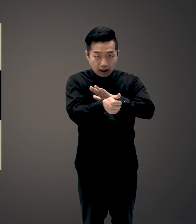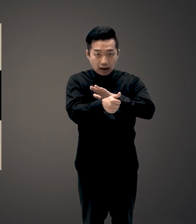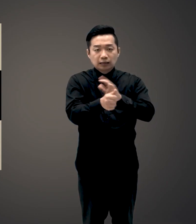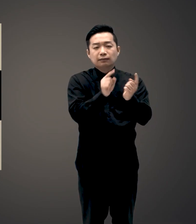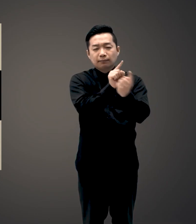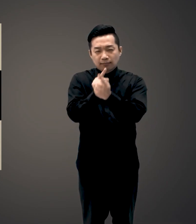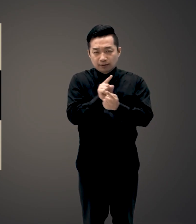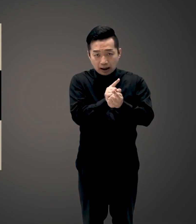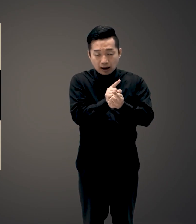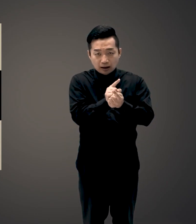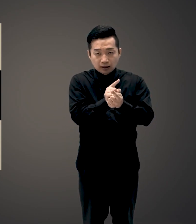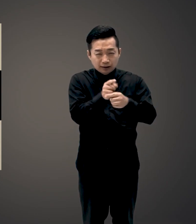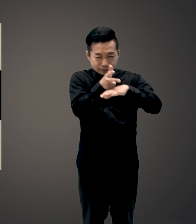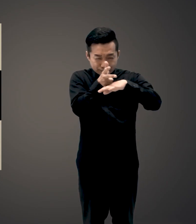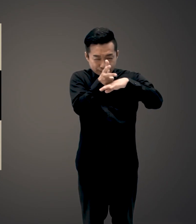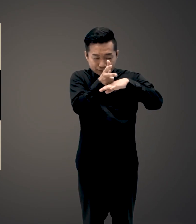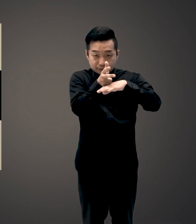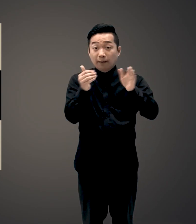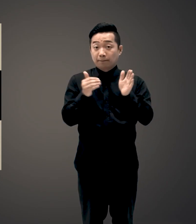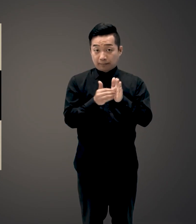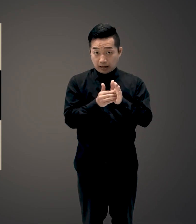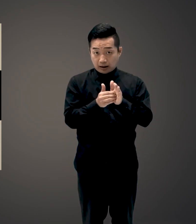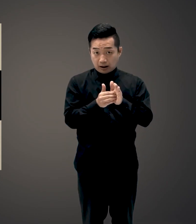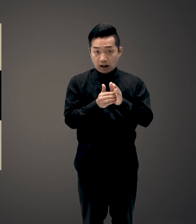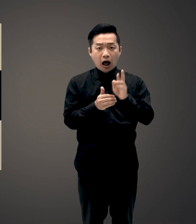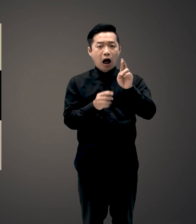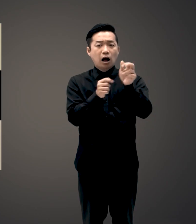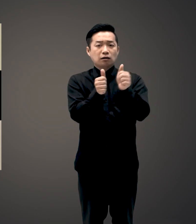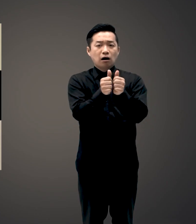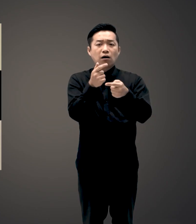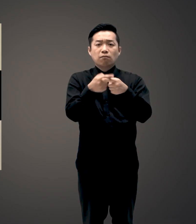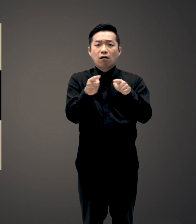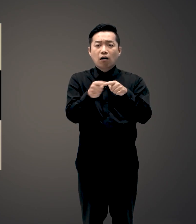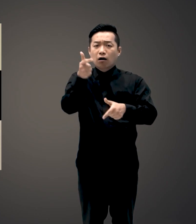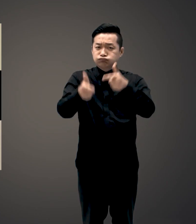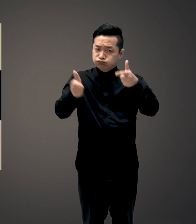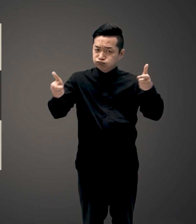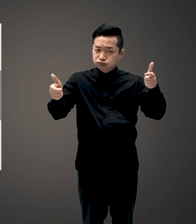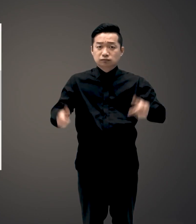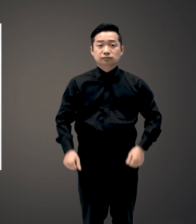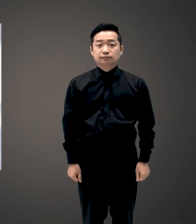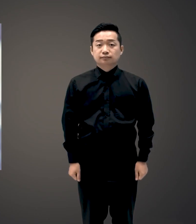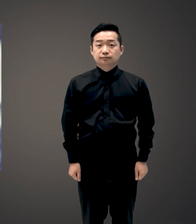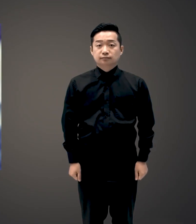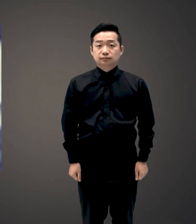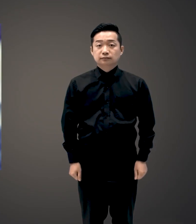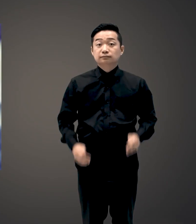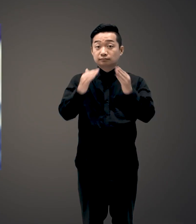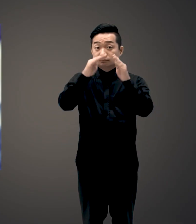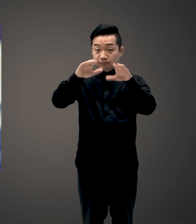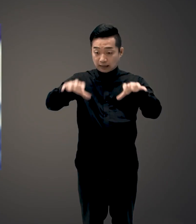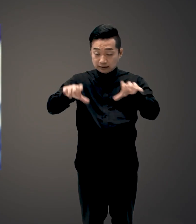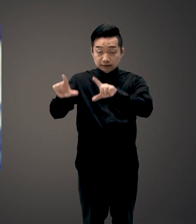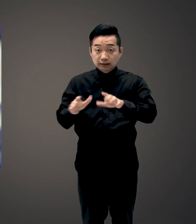헨리는 투자자를 찾아 동분서주하는 영화 감독과 끈끈한 우정을 이어나가며 시나리오를 완성해 나간다.